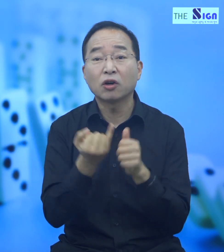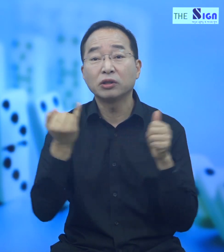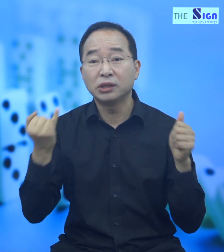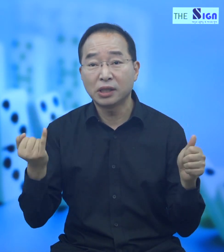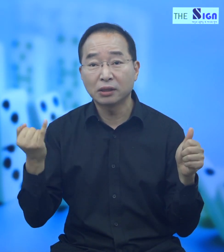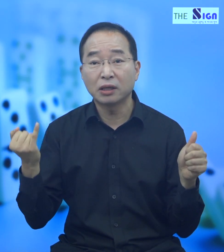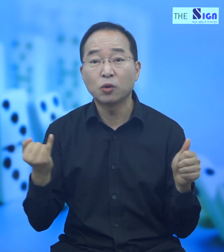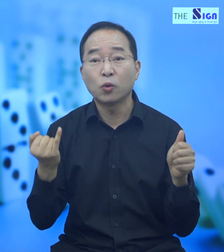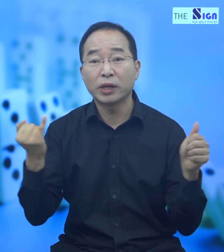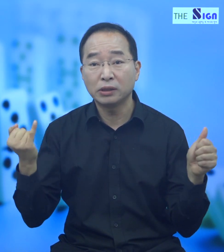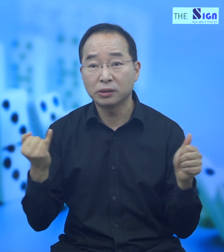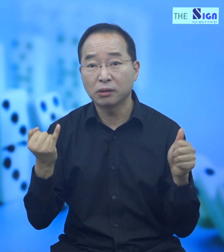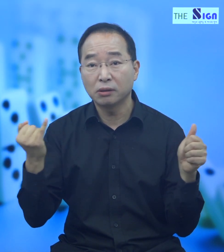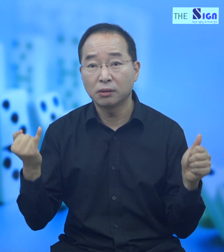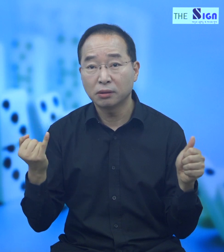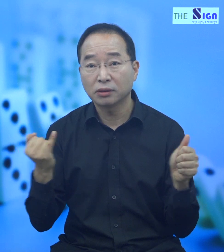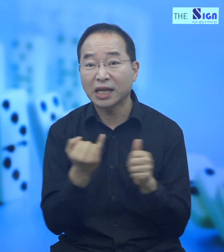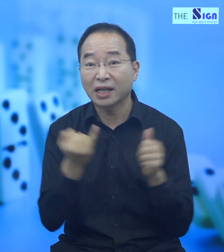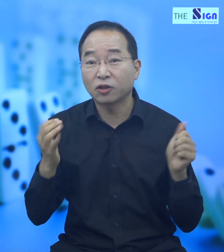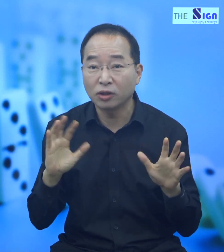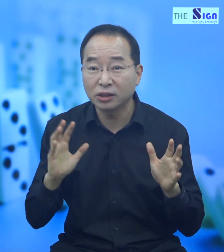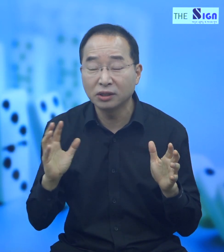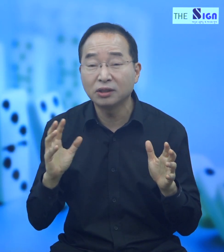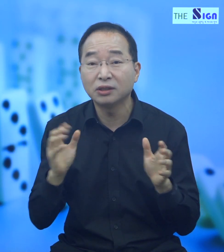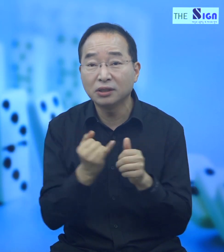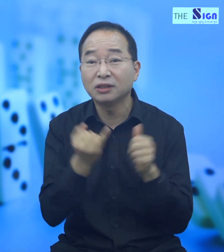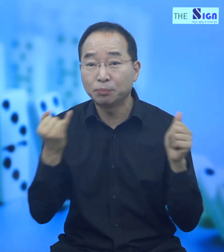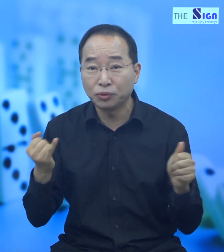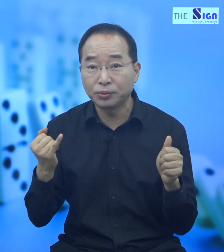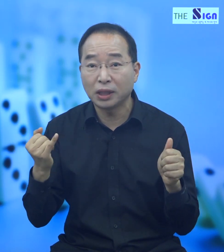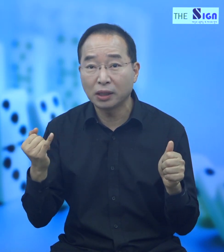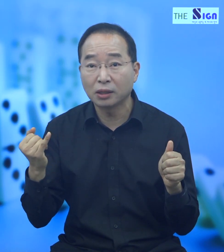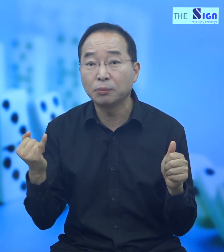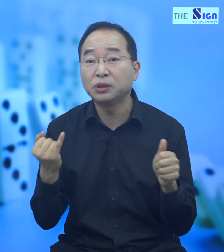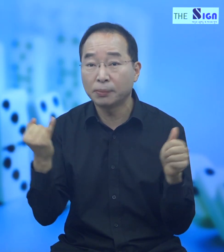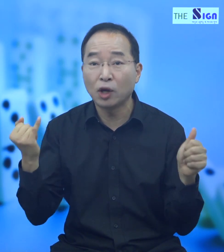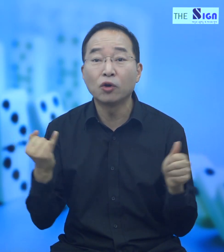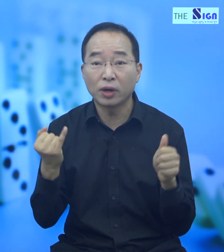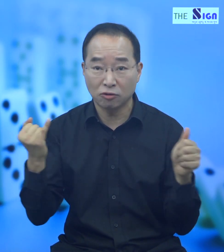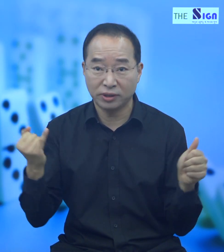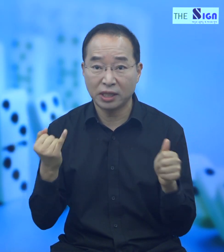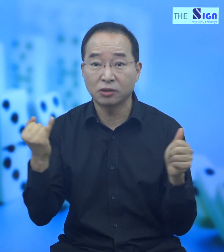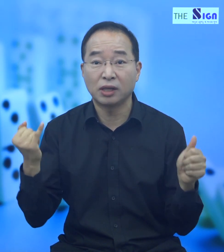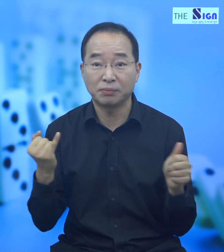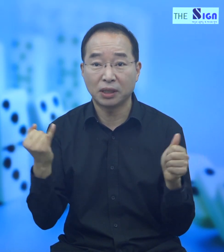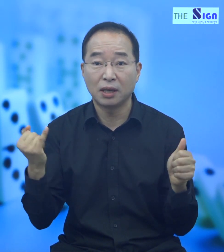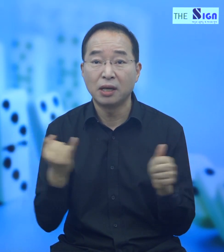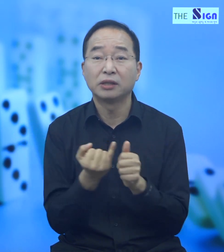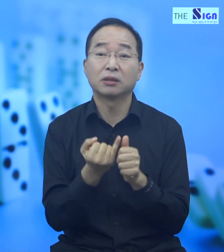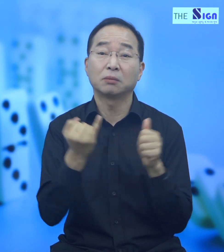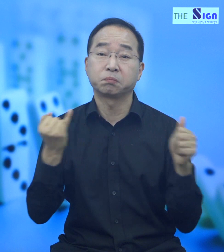떨어진 상태로 오래 있어. 뭐 잠깐 떨어진 부분이 아니라 그럼 이제 별거라고 이제 해석을 합니다.